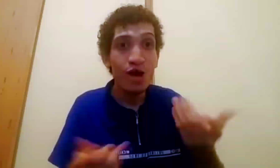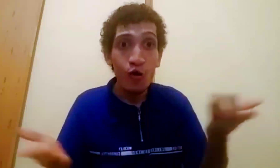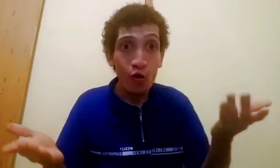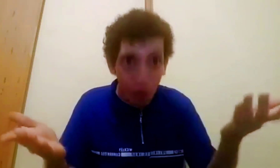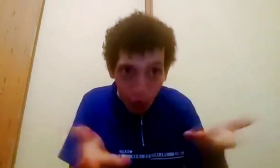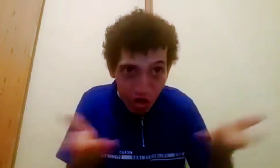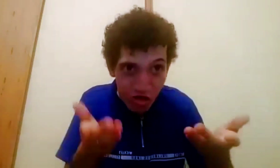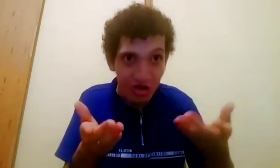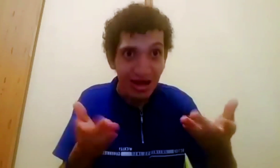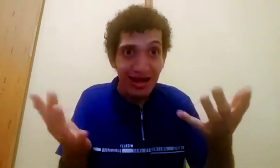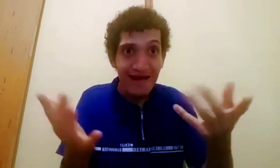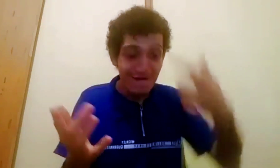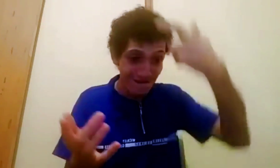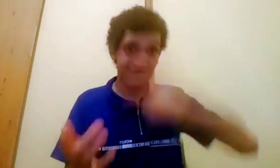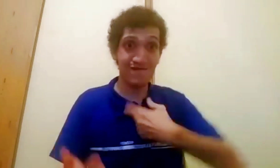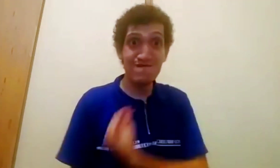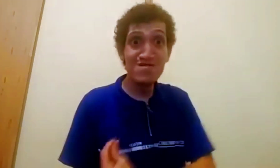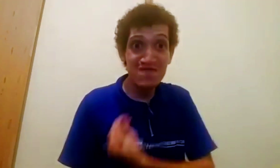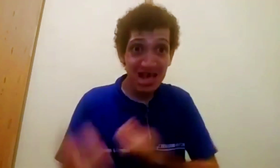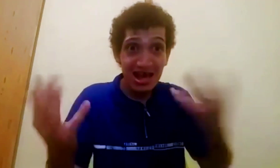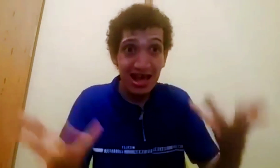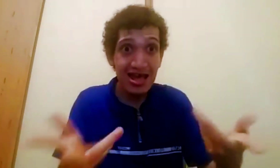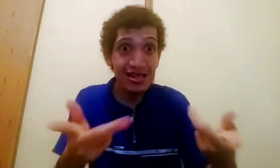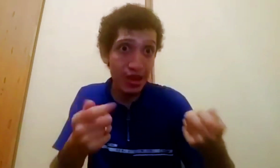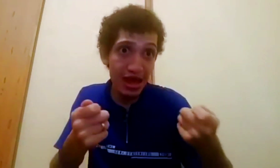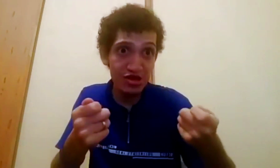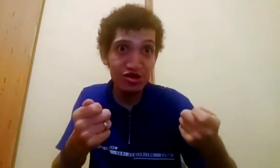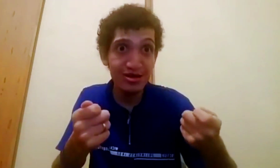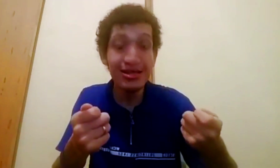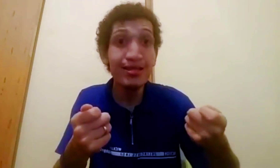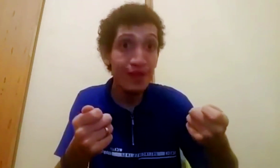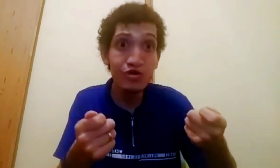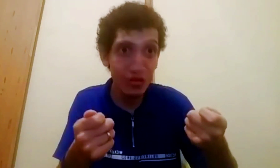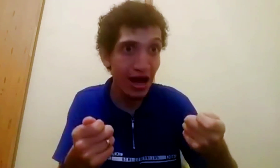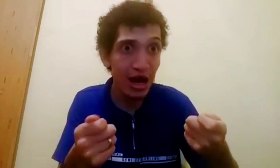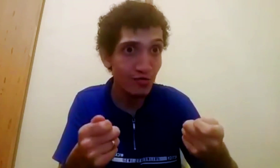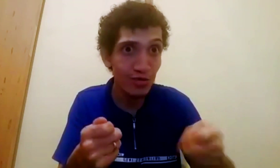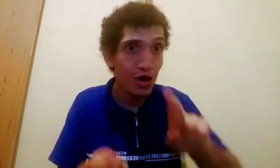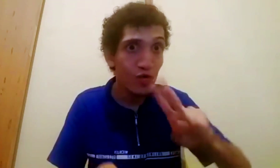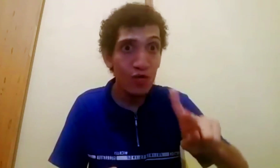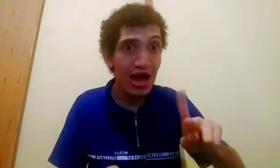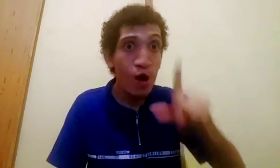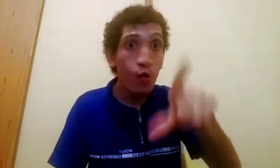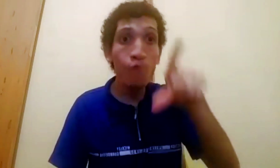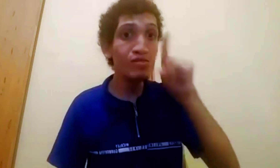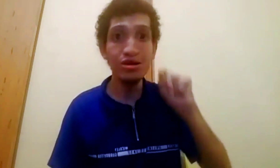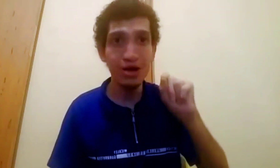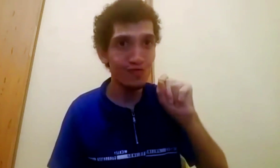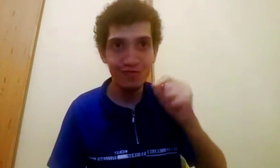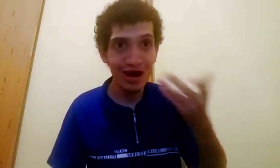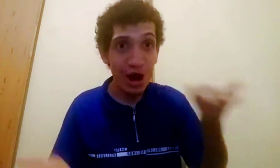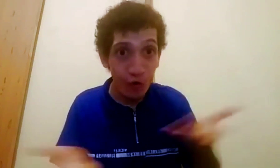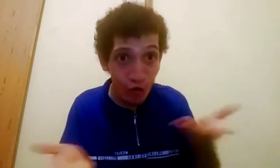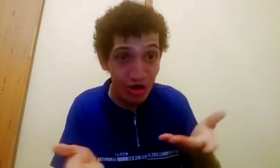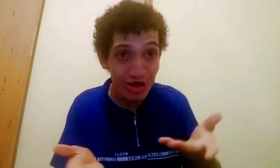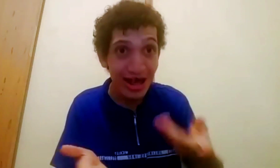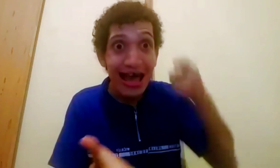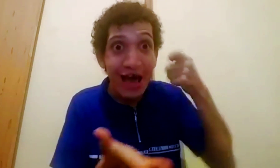Hoje, viver excelente, sem extraordinário, não é opção. Hoje, é